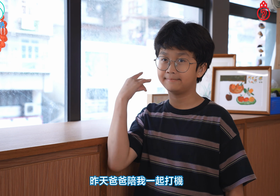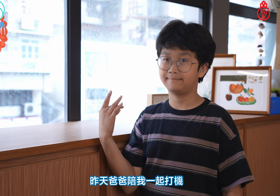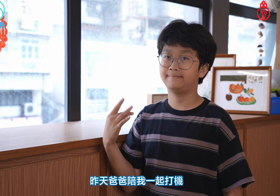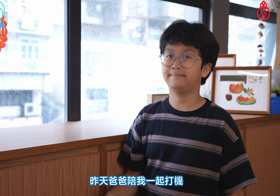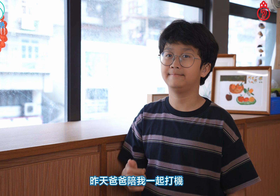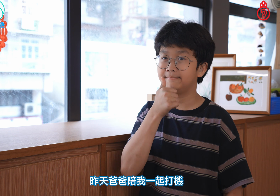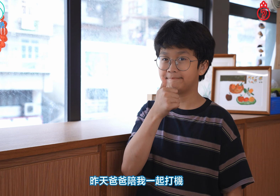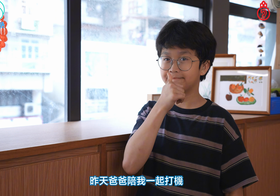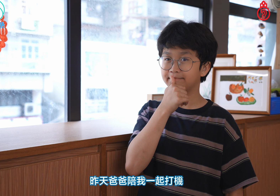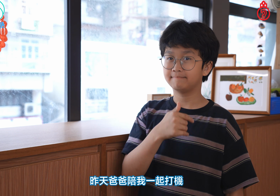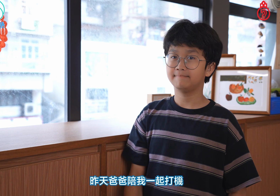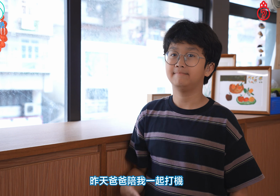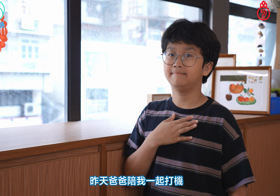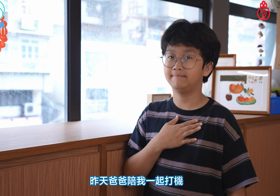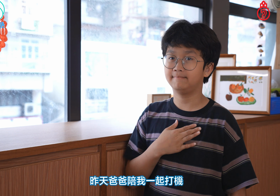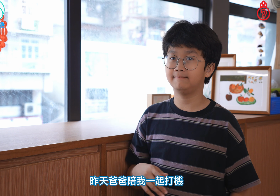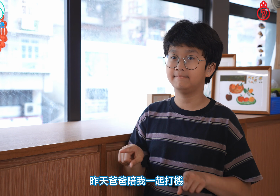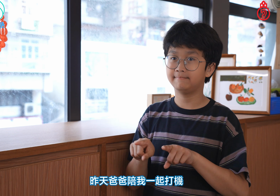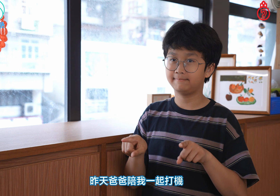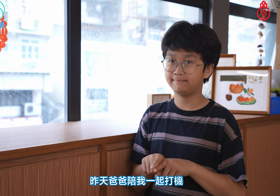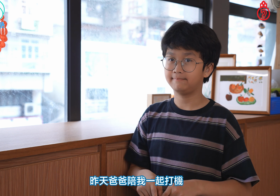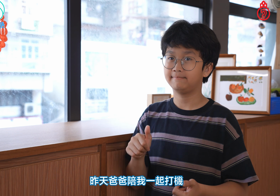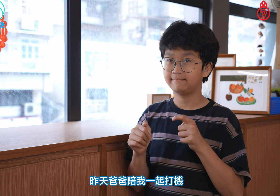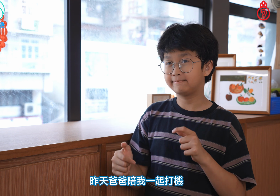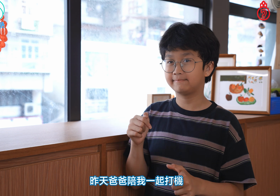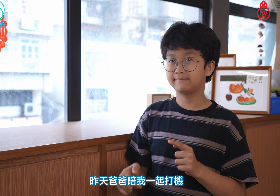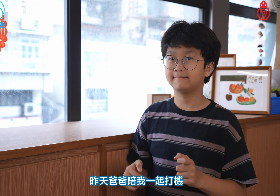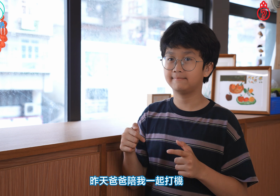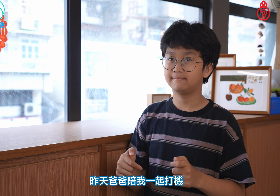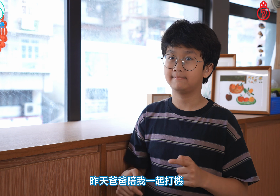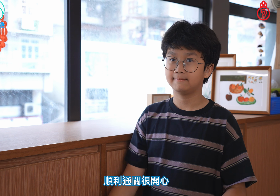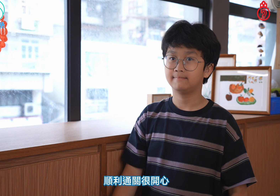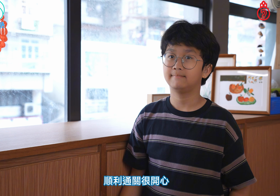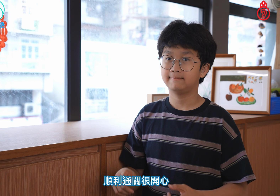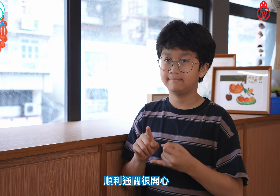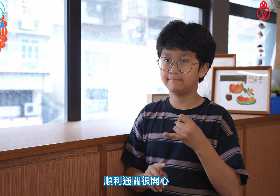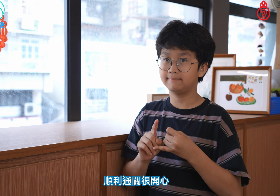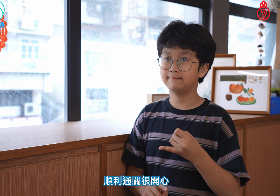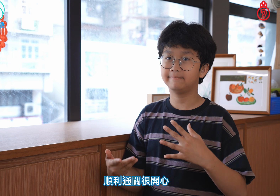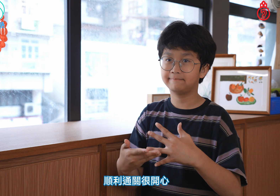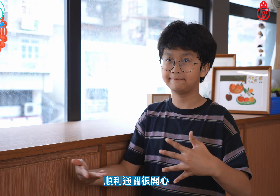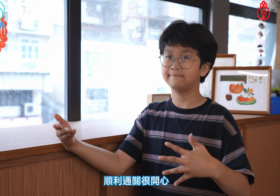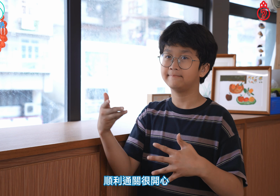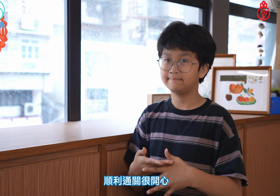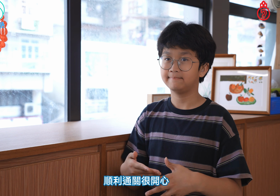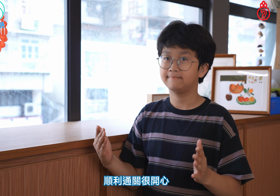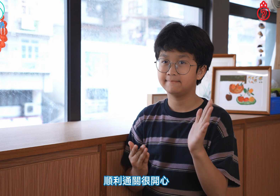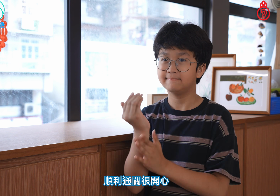琴日呢同爸爸呢一齊打機，順利通關之後呢，好開心